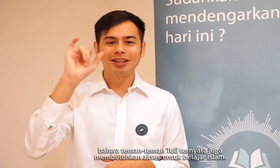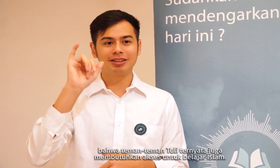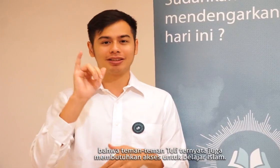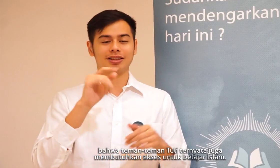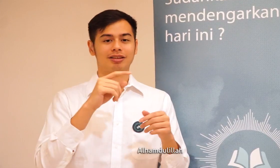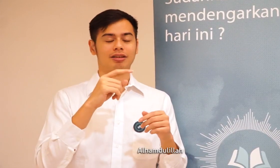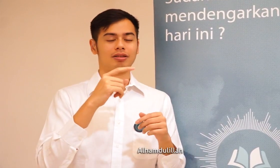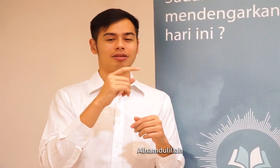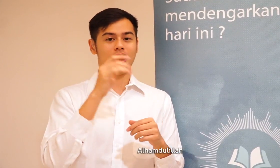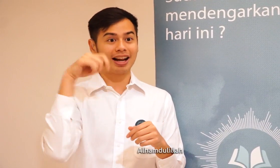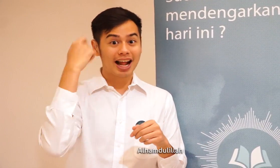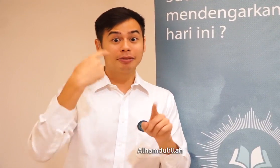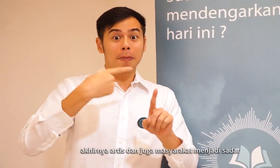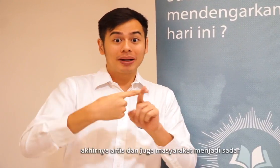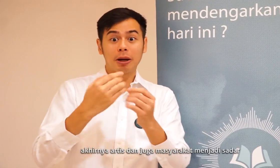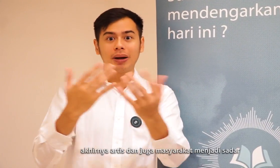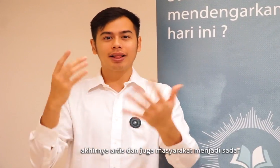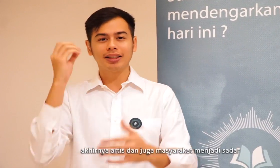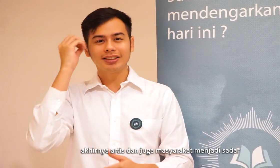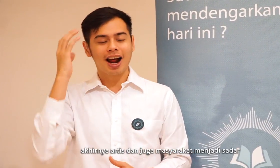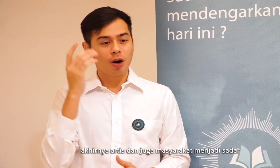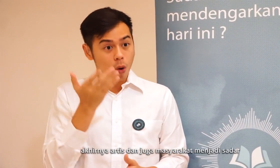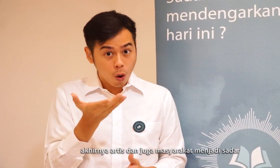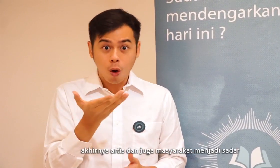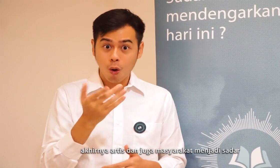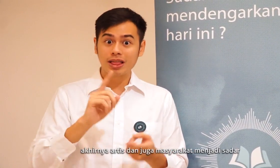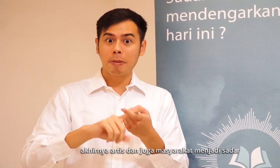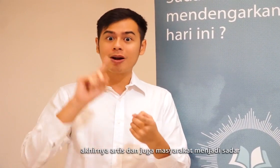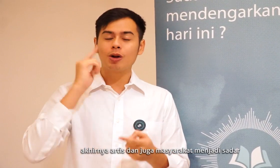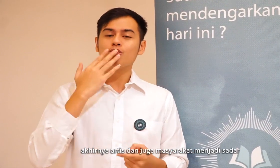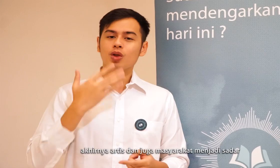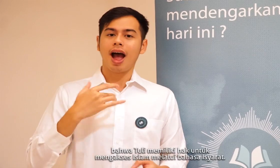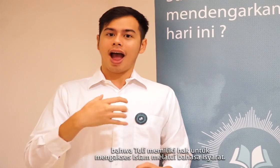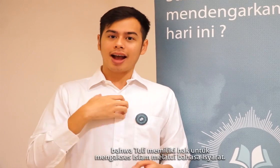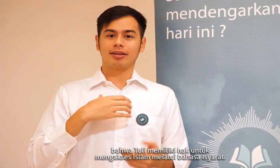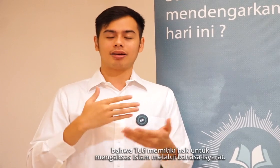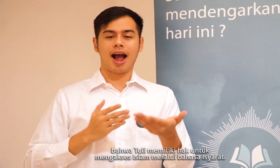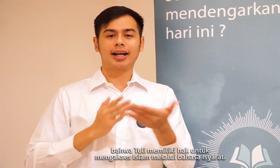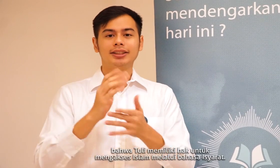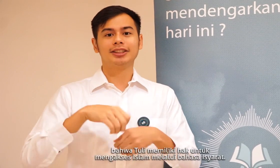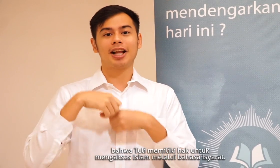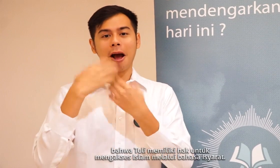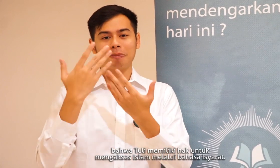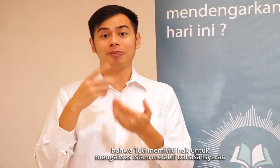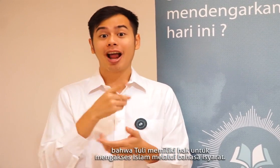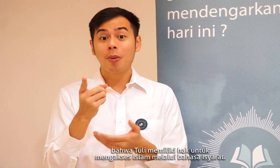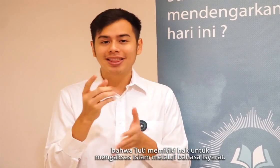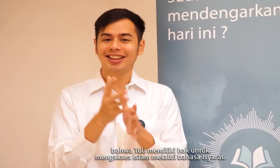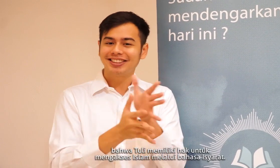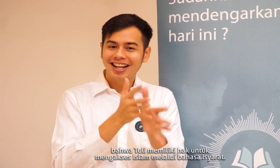Islam. Alhamdulillah, akhirnya artis dan juga masyarakat menjadi sadar bahwa tuli memiliki hak untuk mengakses Islam